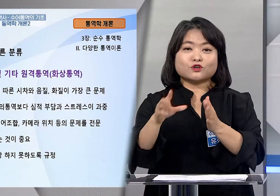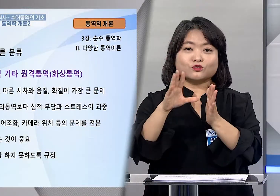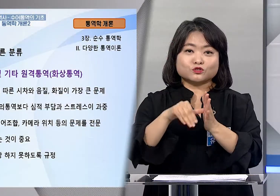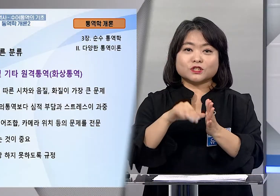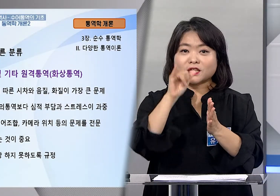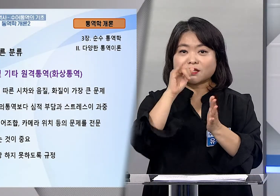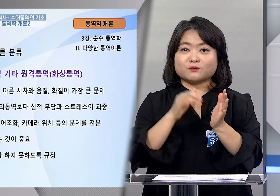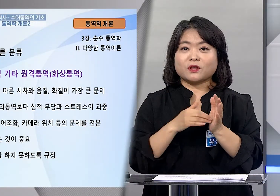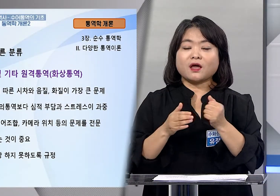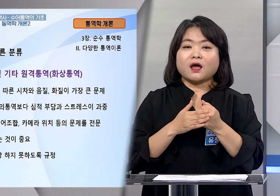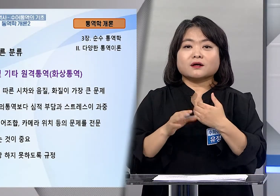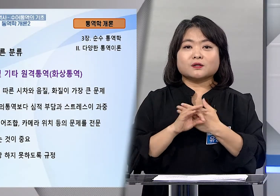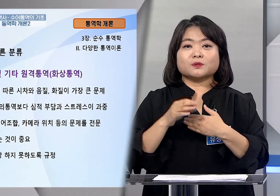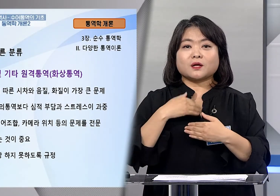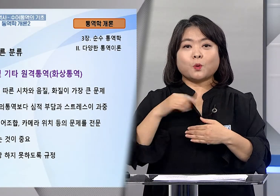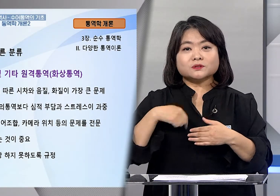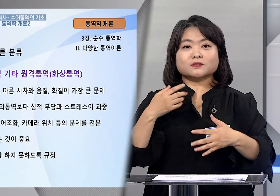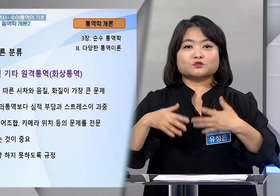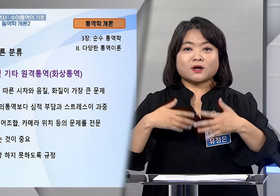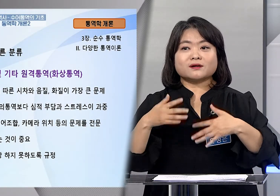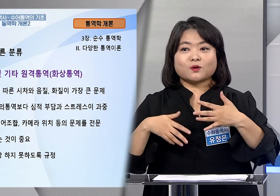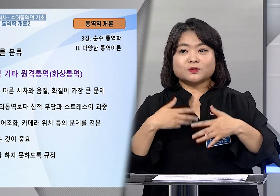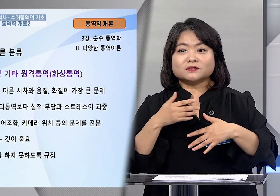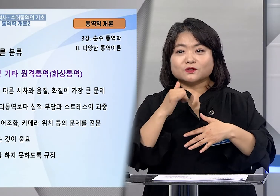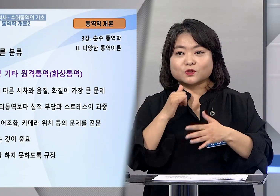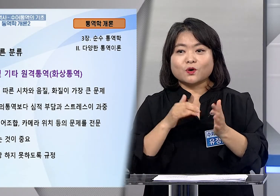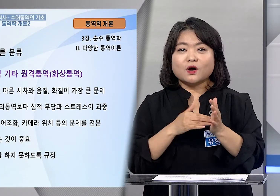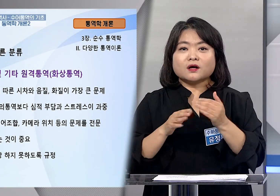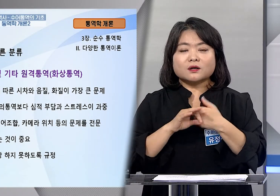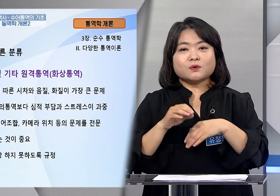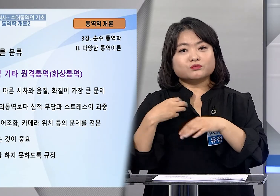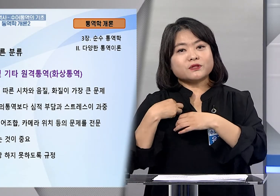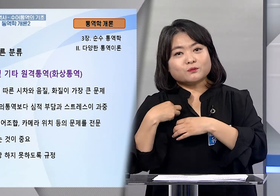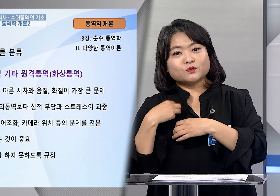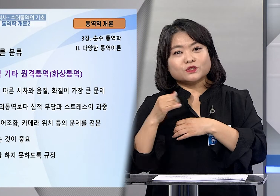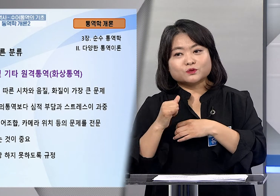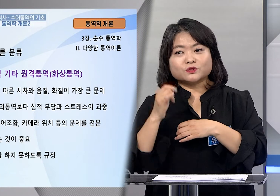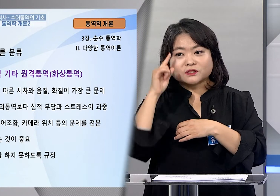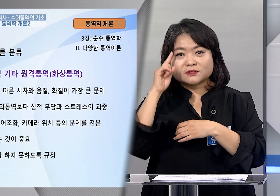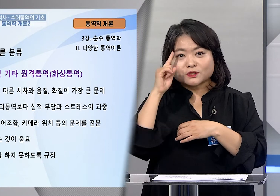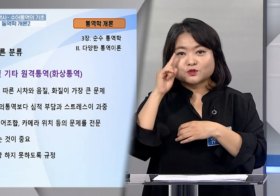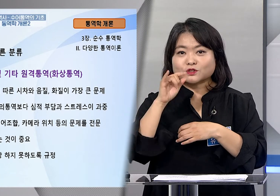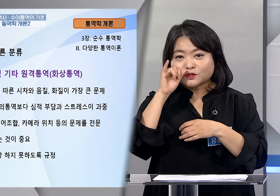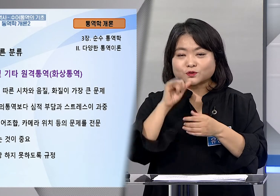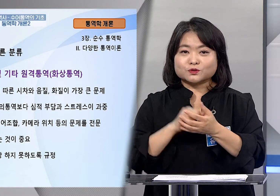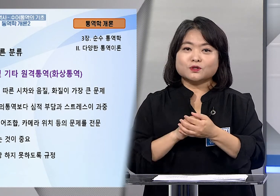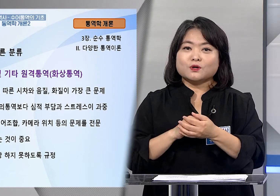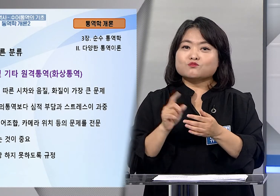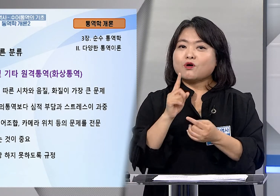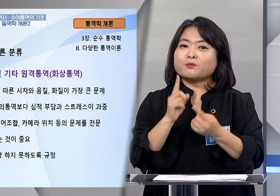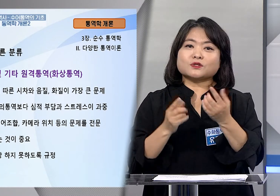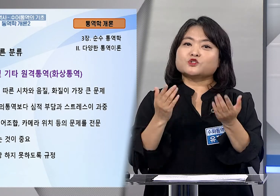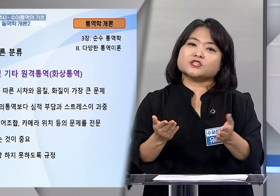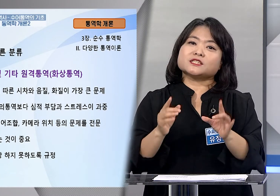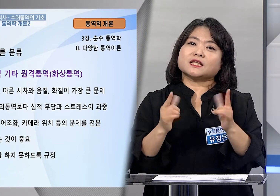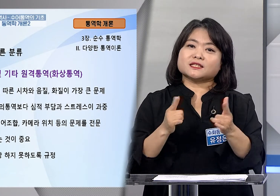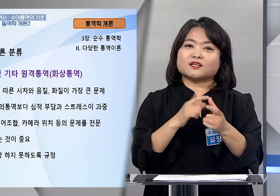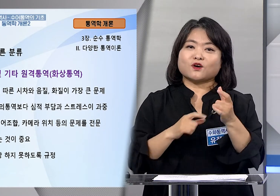경우도 있기 때문에 그러면 나는 혼자서 수화를 하고 있는 거죠. 그러면 부담도 있고 스트레스도 있고 무엇보다 쉬지 않는 게 더